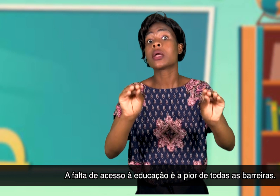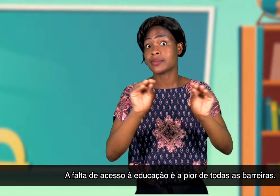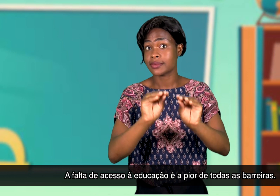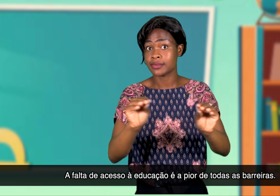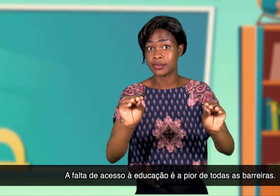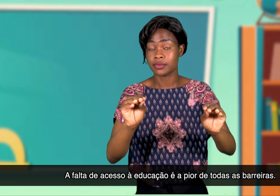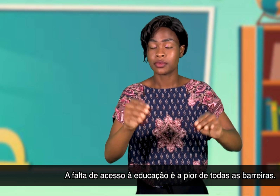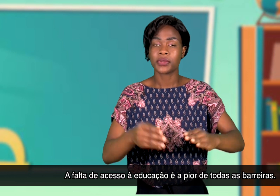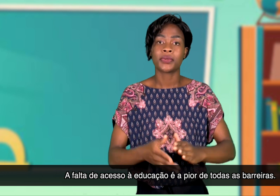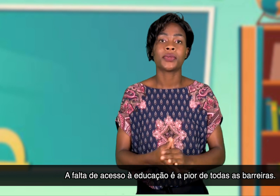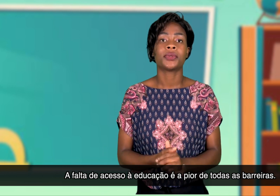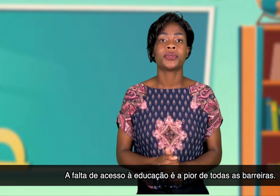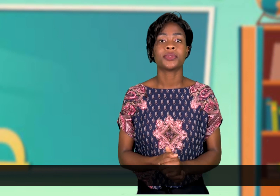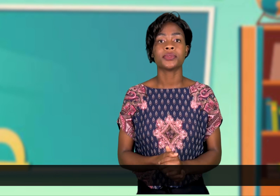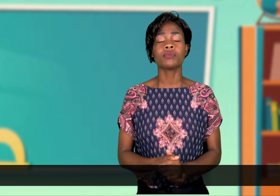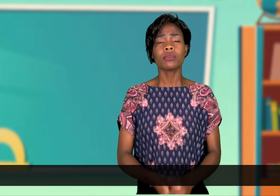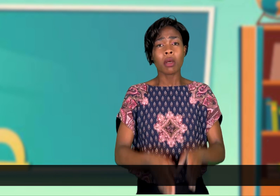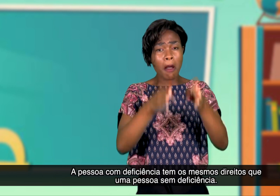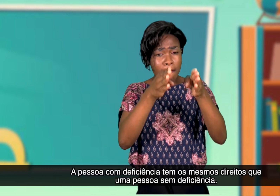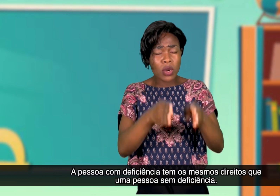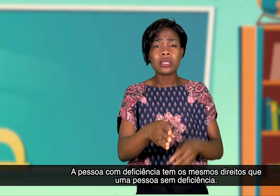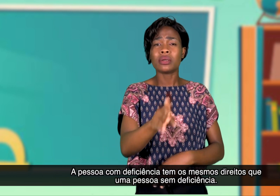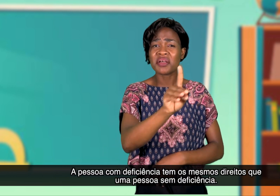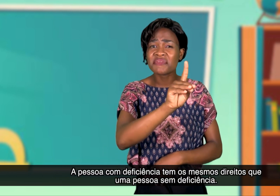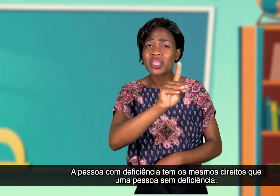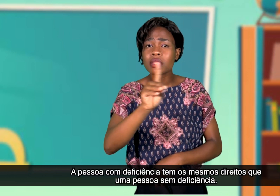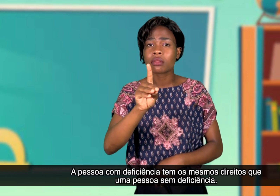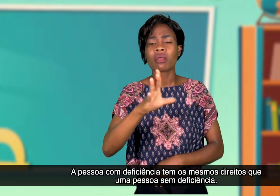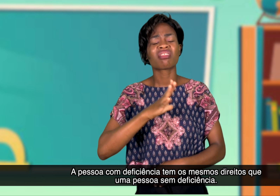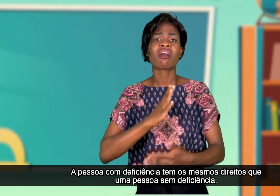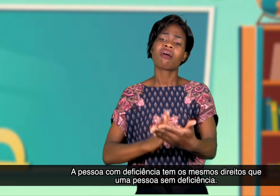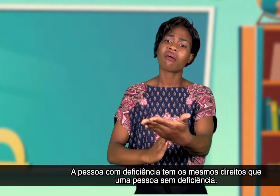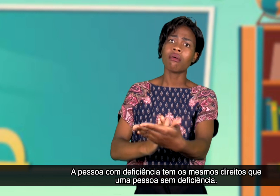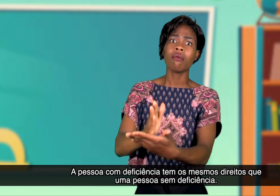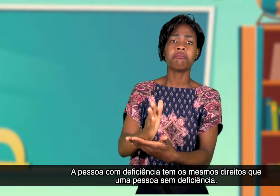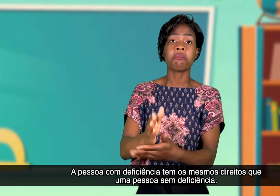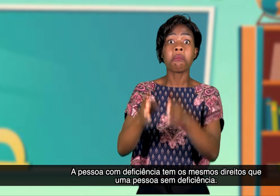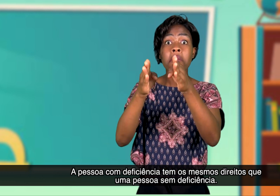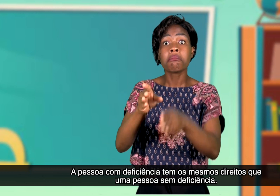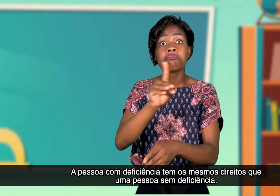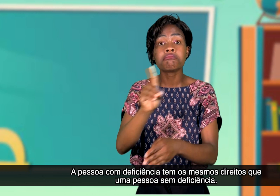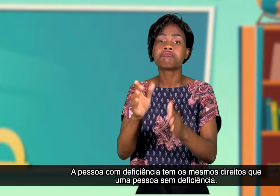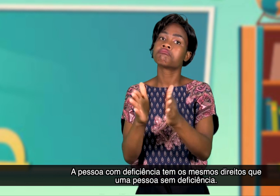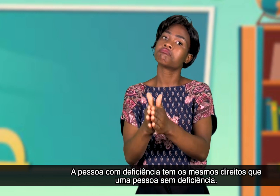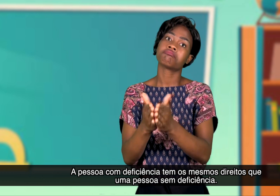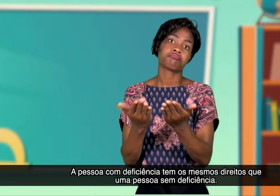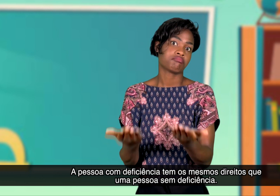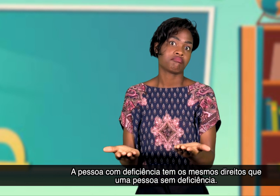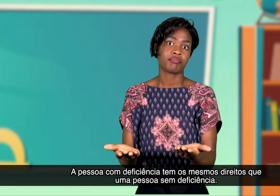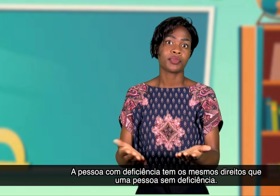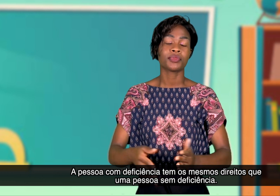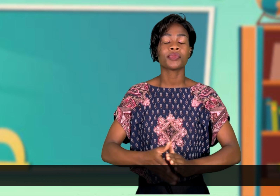é a pior de todas as barreiras. A pessoa com deficiência tem os mesmos direitos que uma pessoa